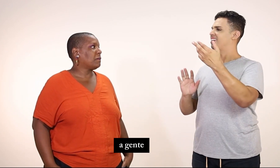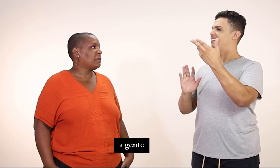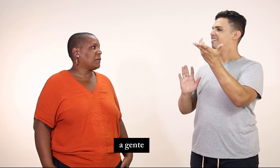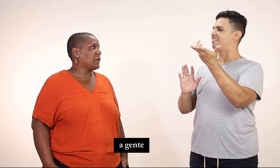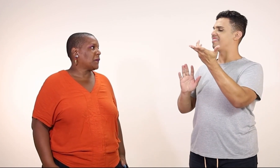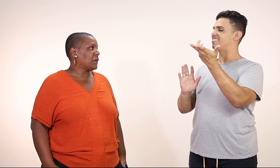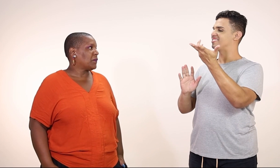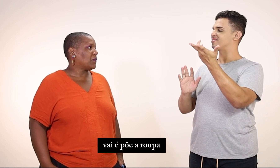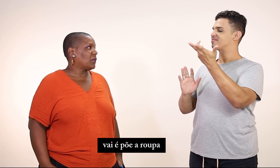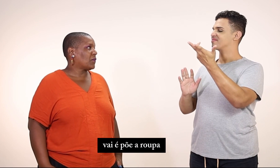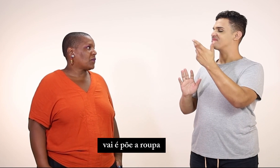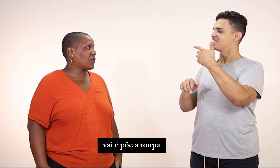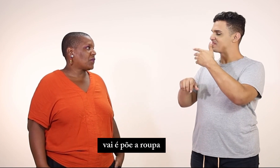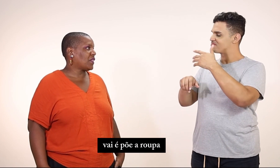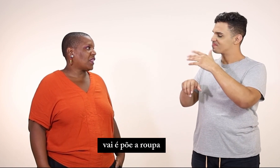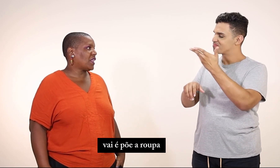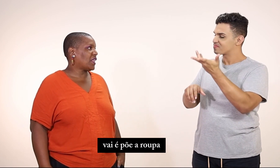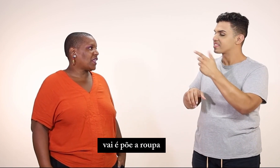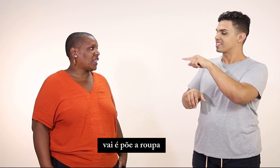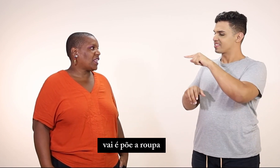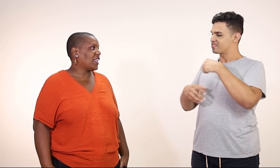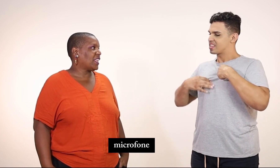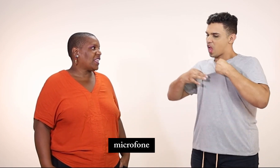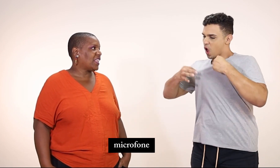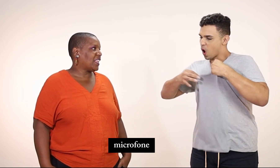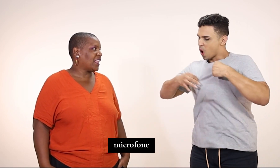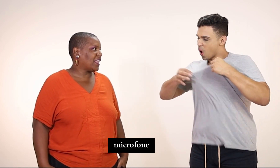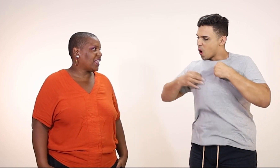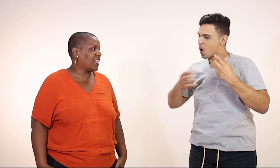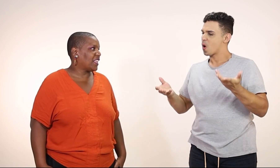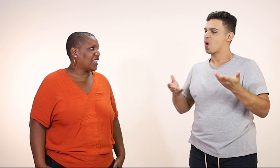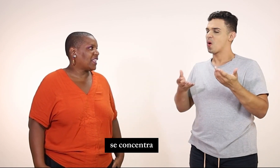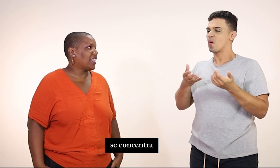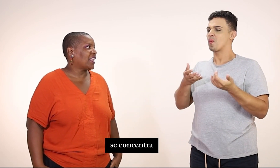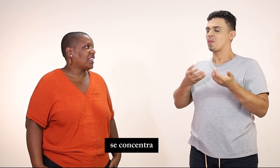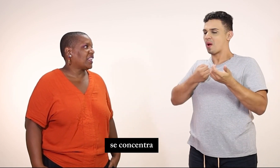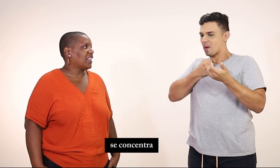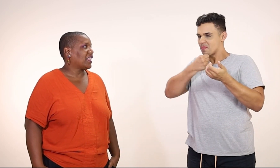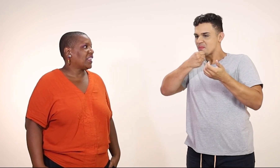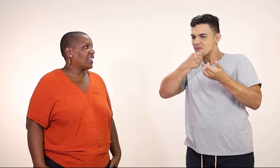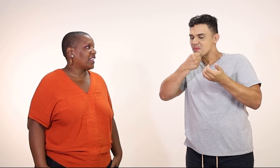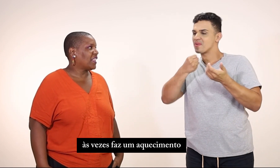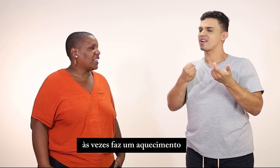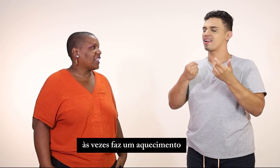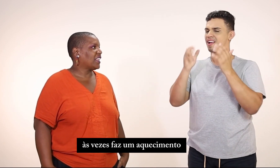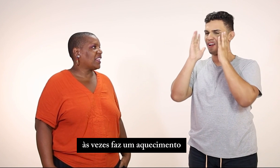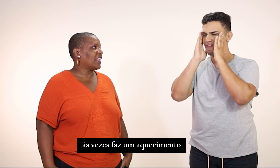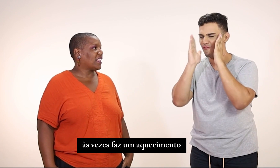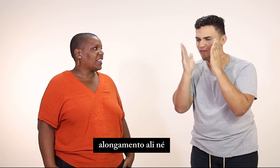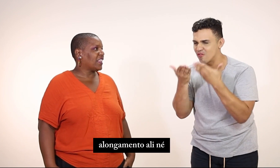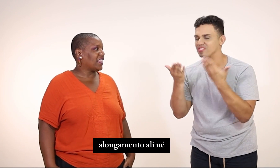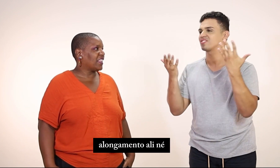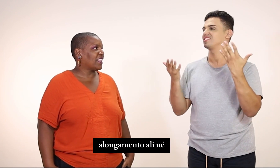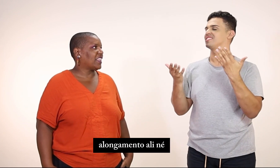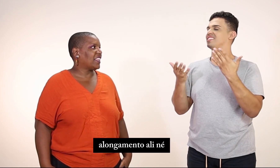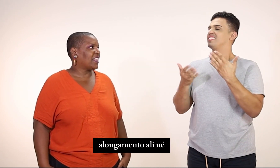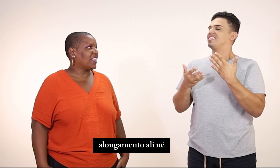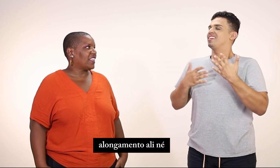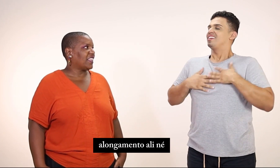gente põe a roupa, o microfone, se concentra, às vezes faz um aquecimento, alongamento ali,